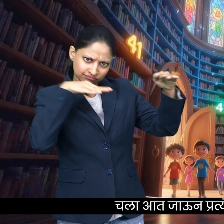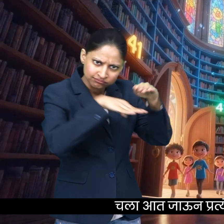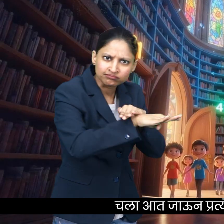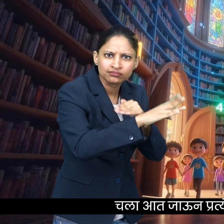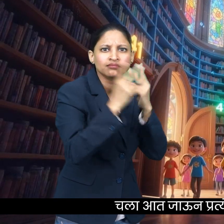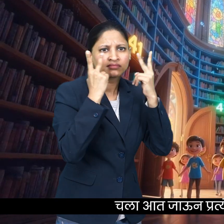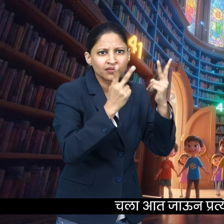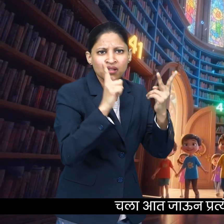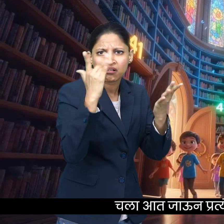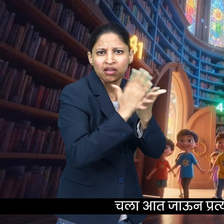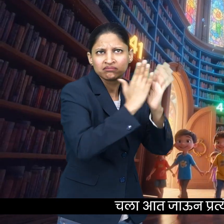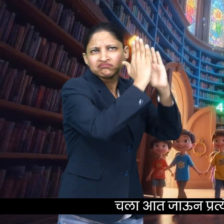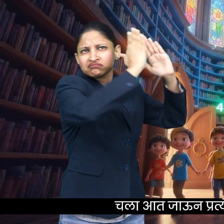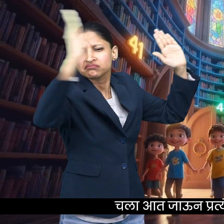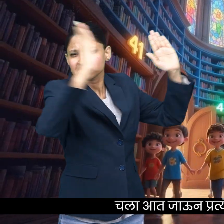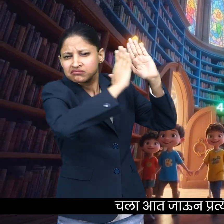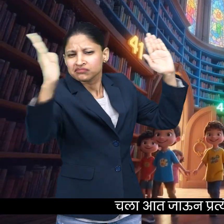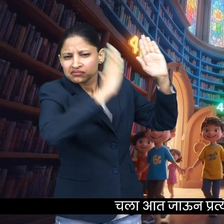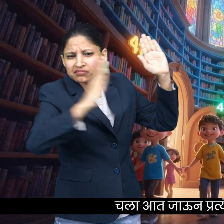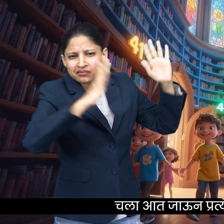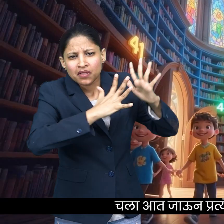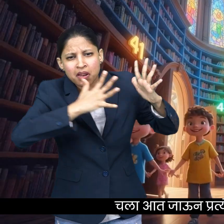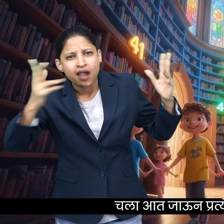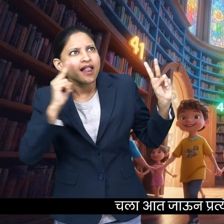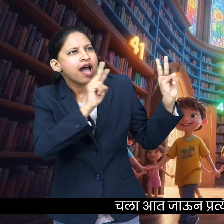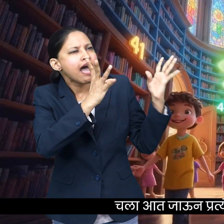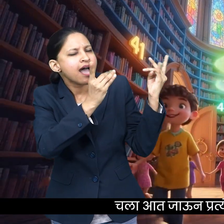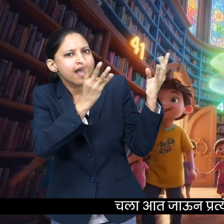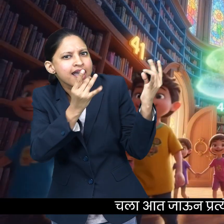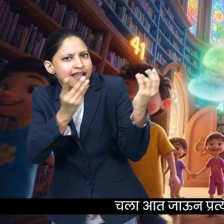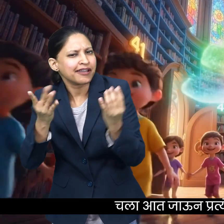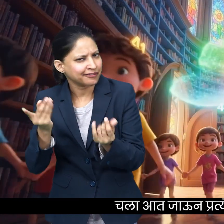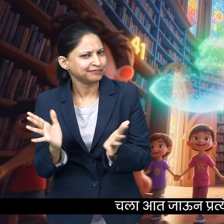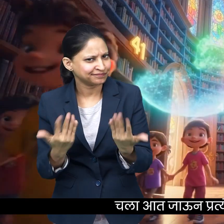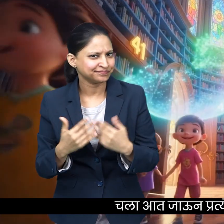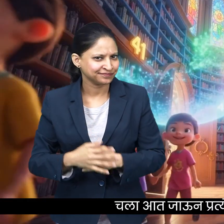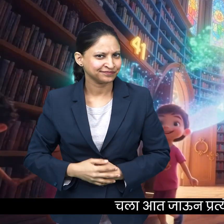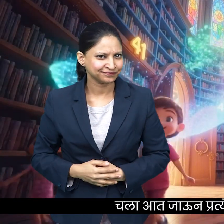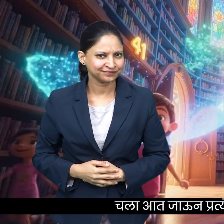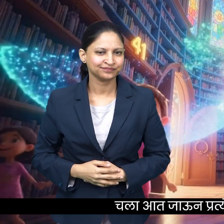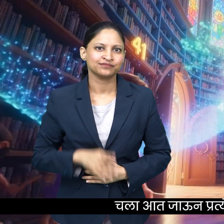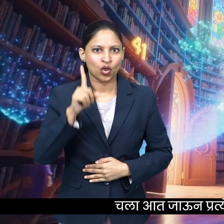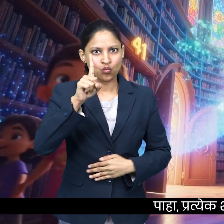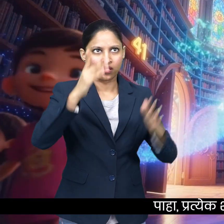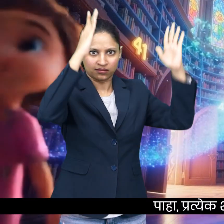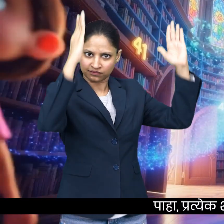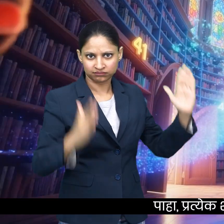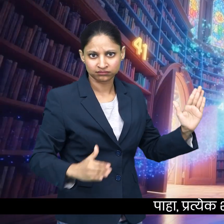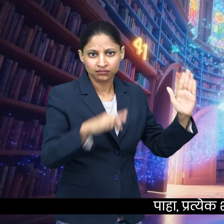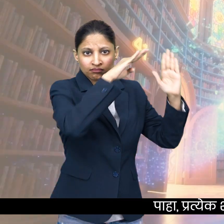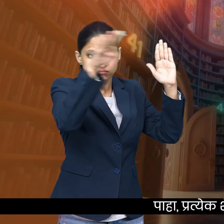चला आत जाऊन प्रत्येक शेल्फवरची पुस्तके मोजूया.